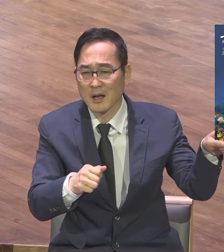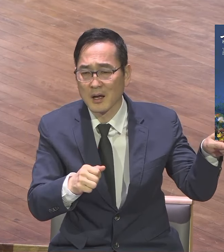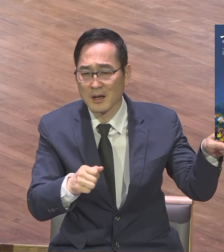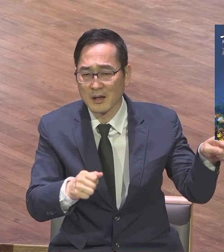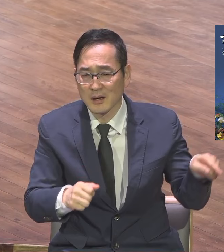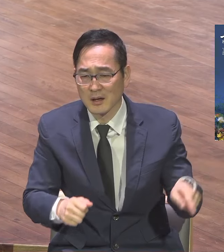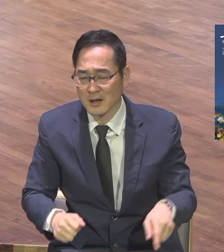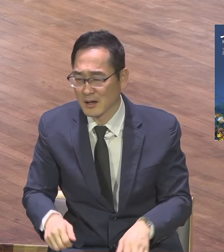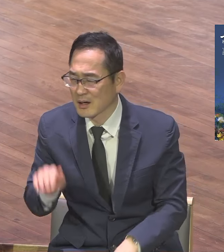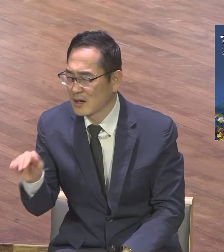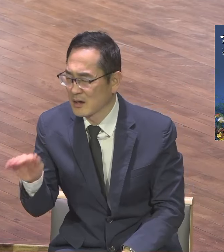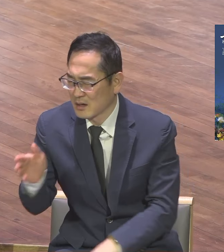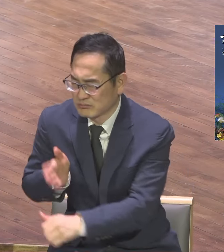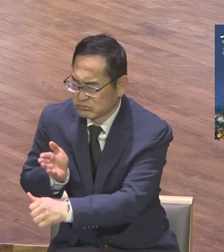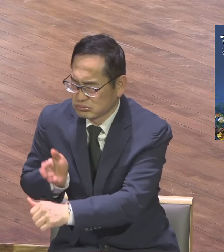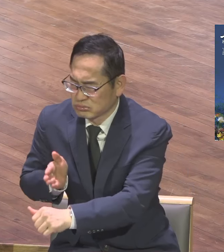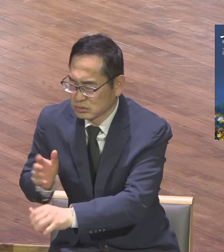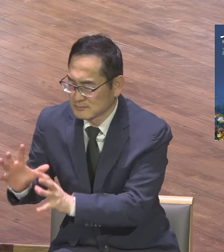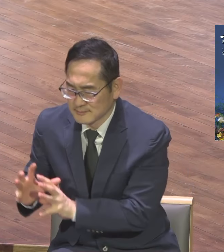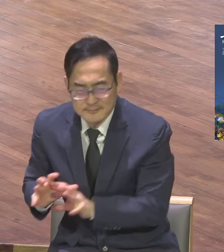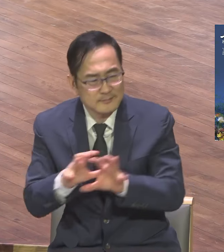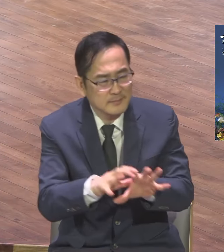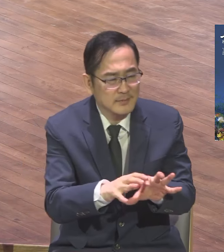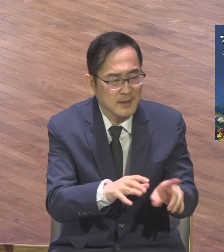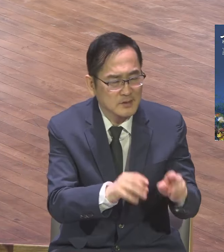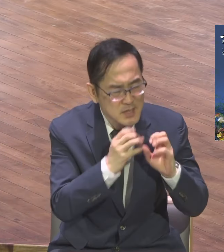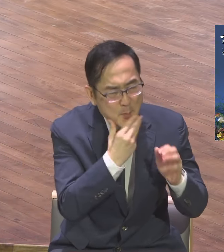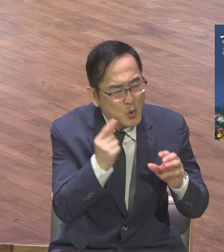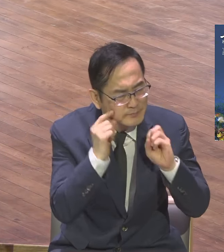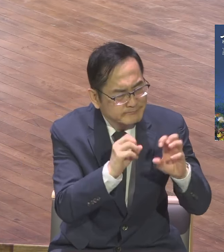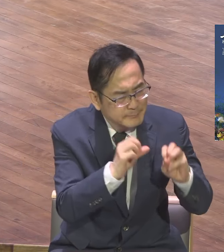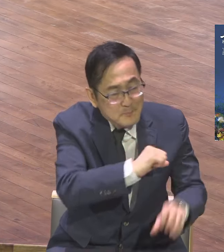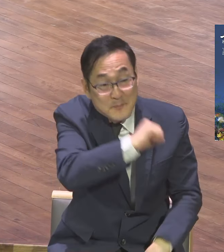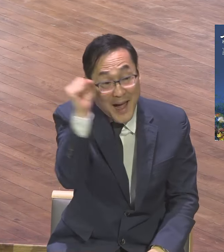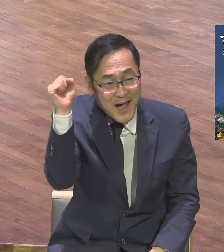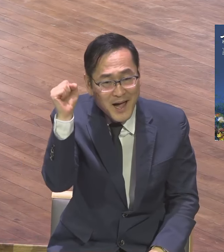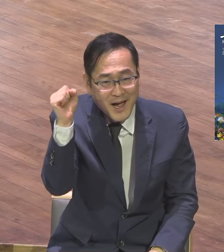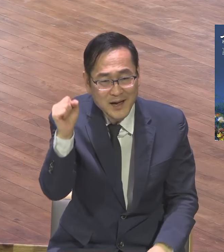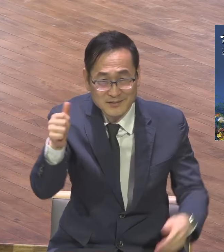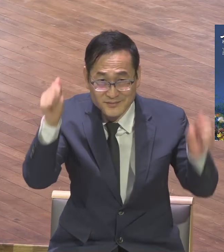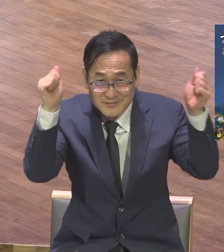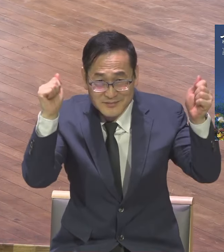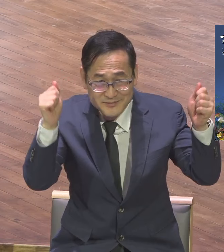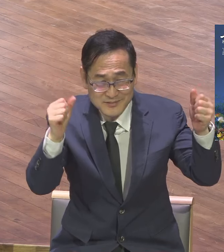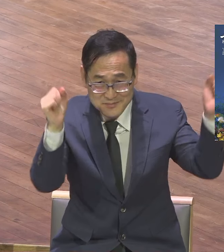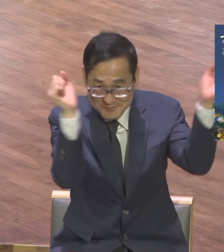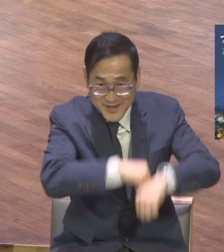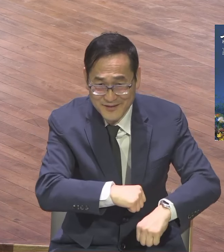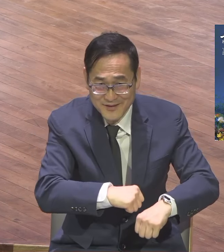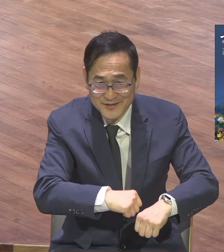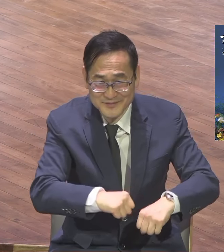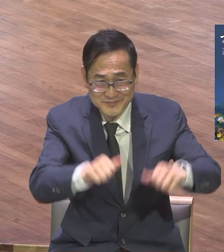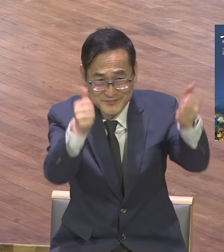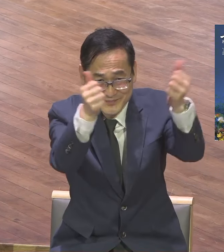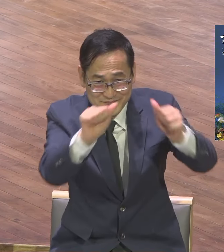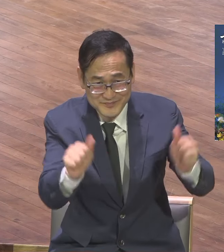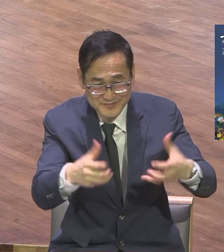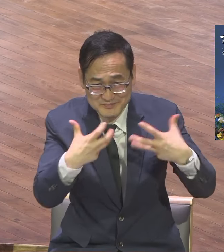구원했잖아요. 그게 뭔지 아세요? 하나님 사랑, 이웃 사랑이에요. 최고 사랑은 생명 전해주는